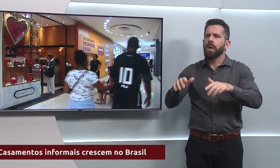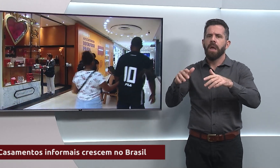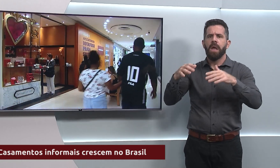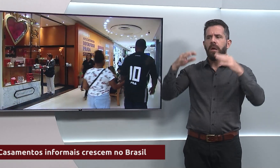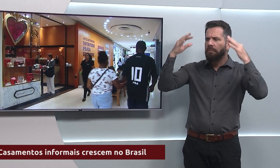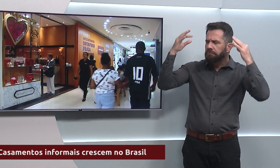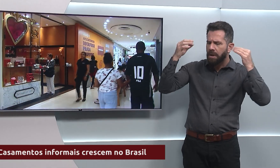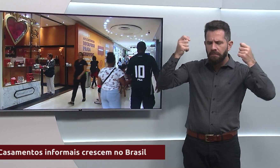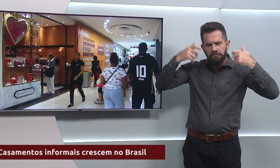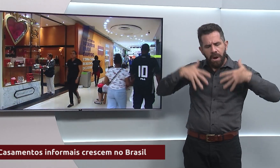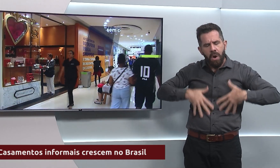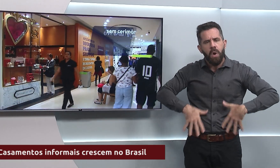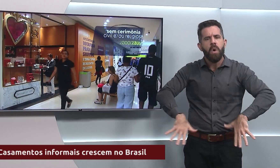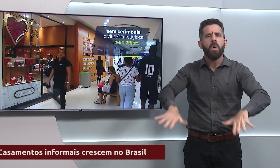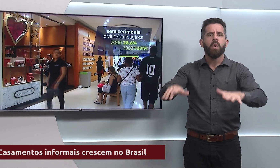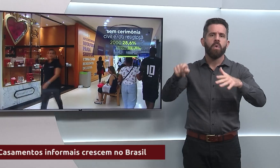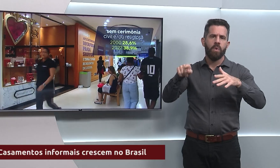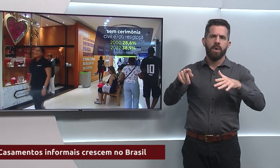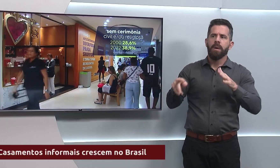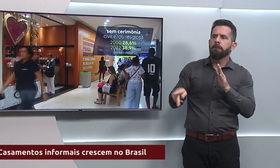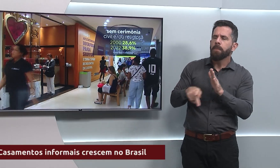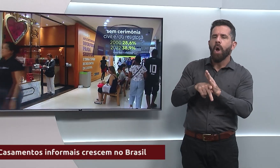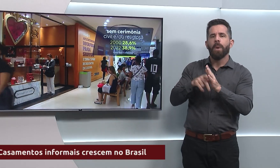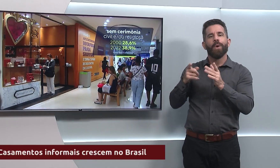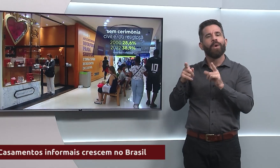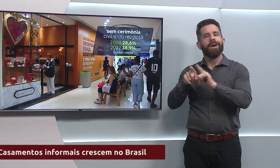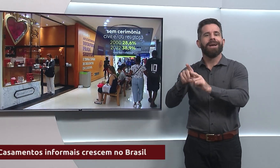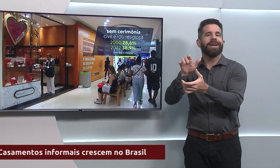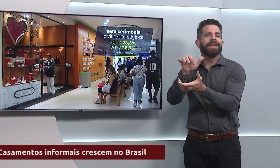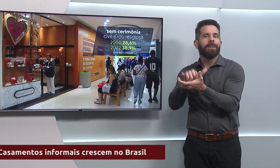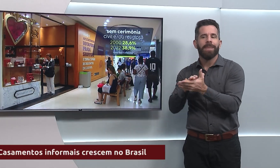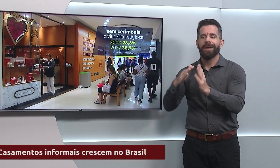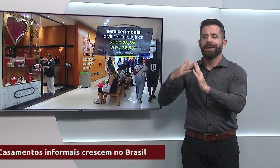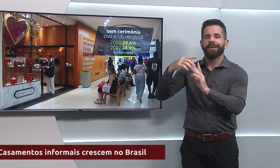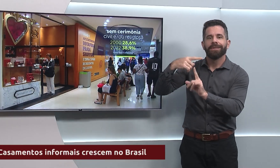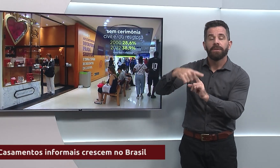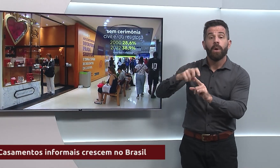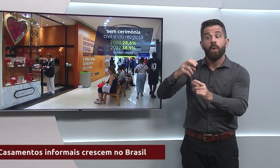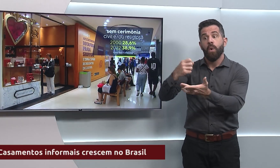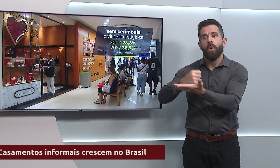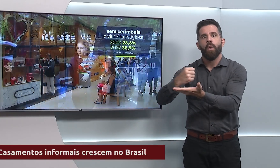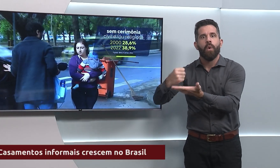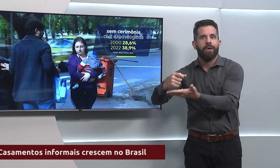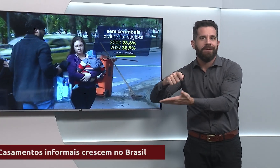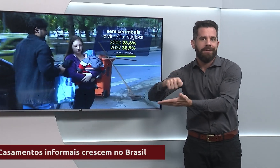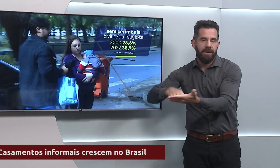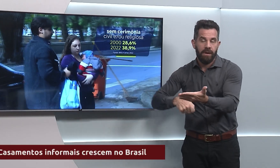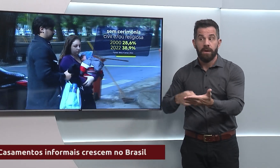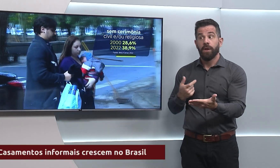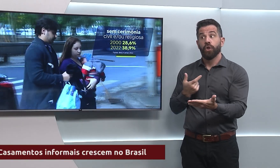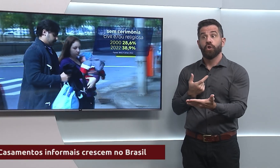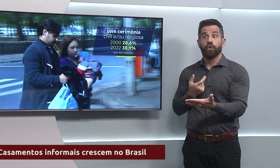ou civil. Eram cerca de 29% dos casais em 2000. Em 2022,